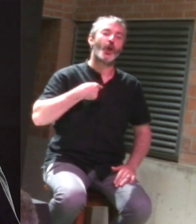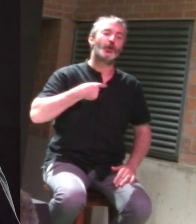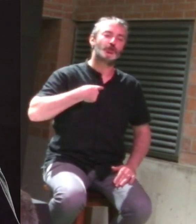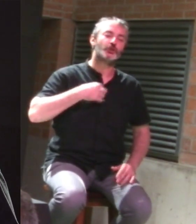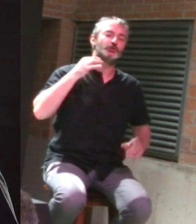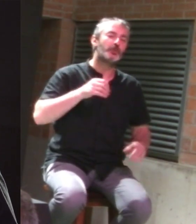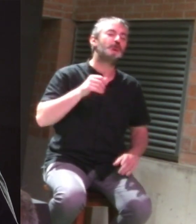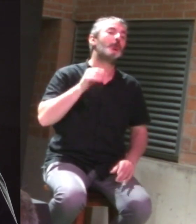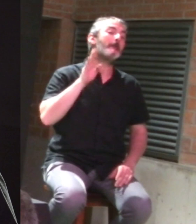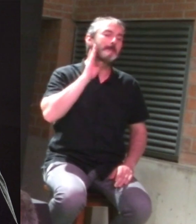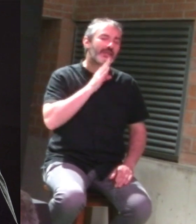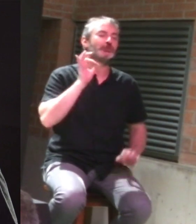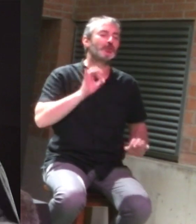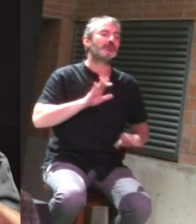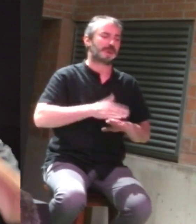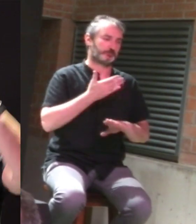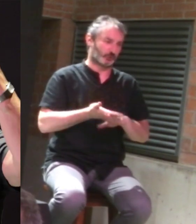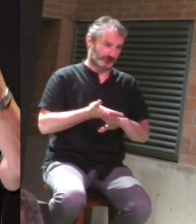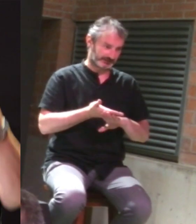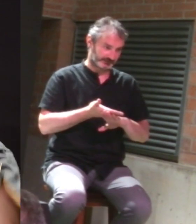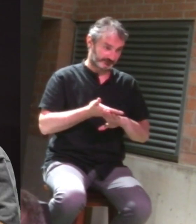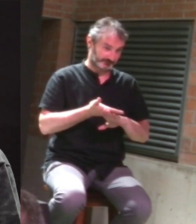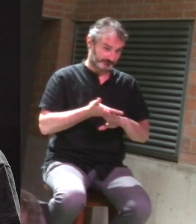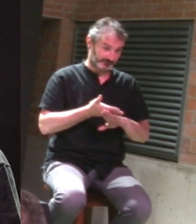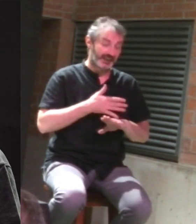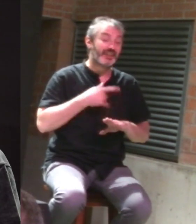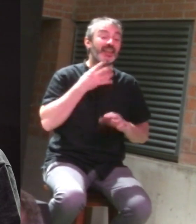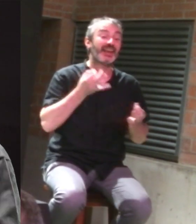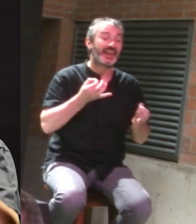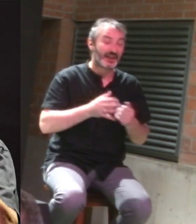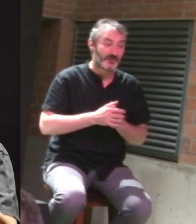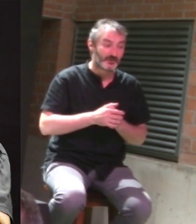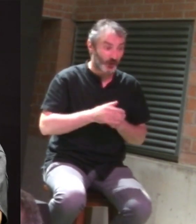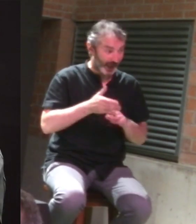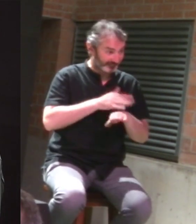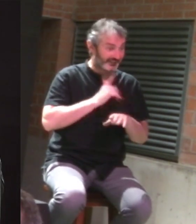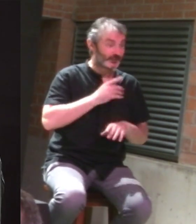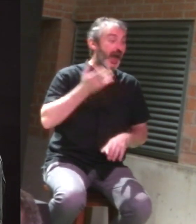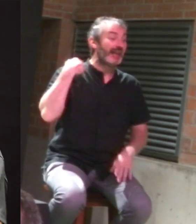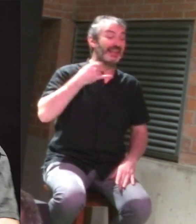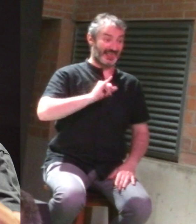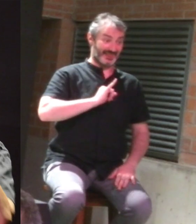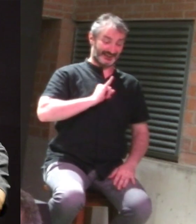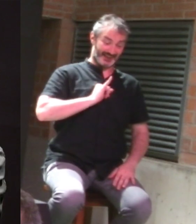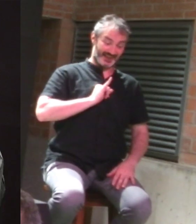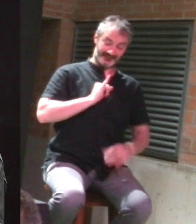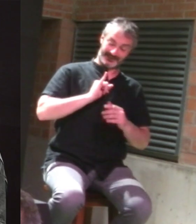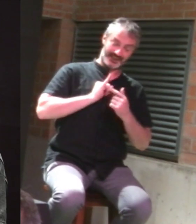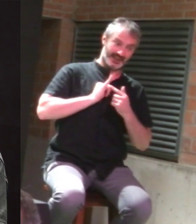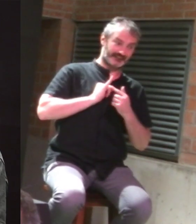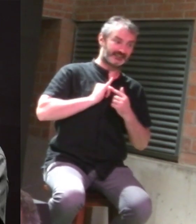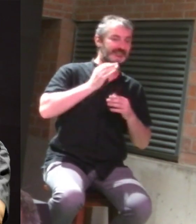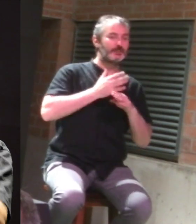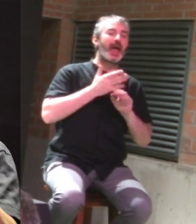estado de madres y esposas. Fijaros lo que os he dicho al principio, esa identidad única del discurso